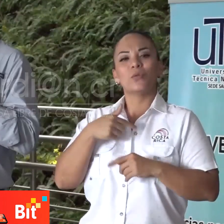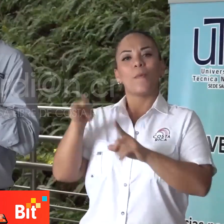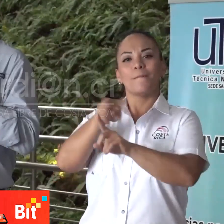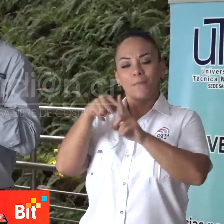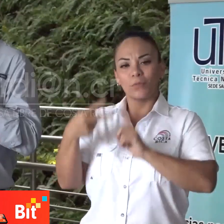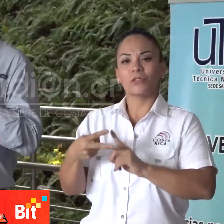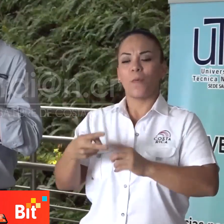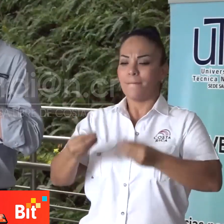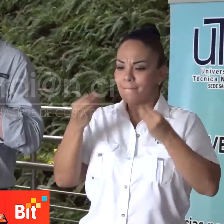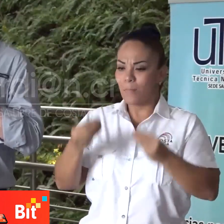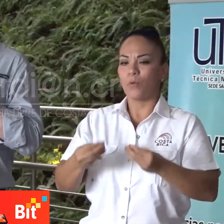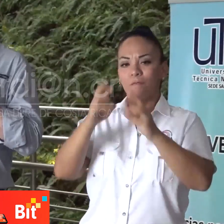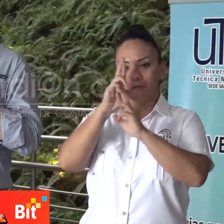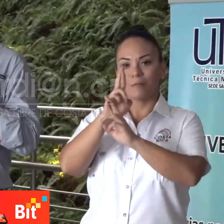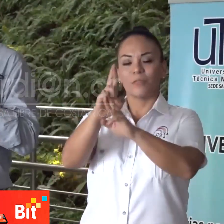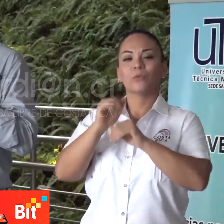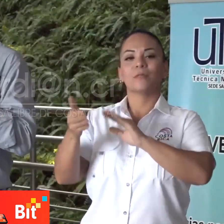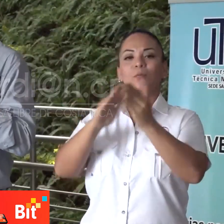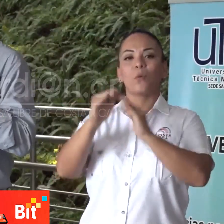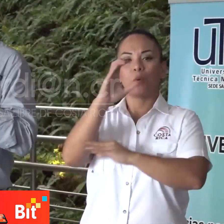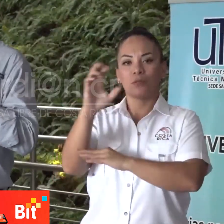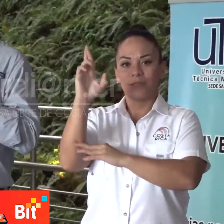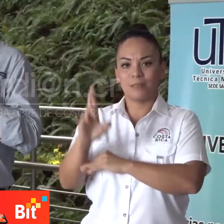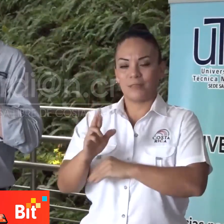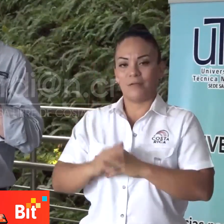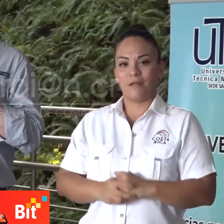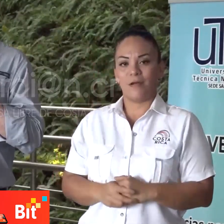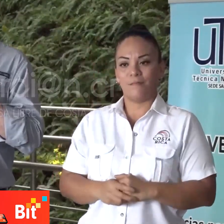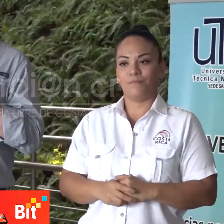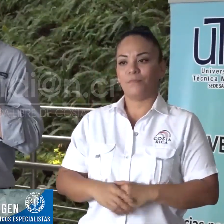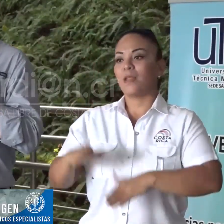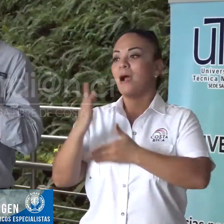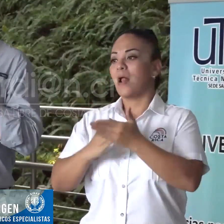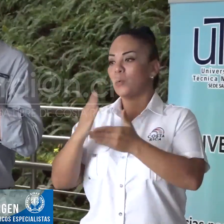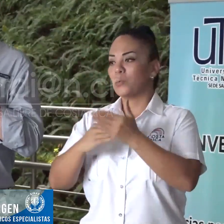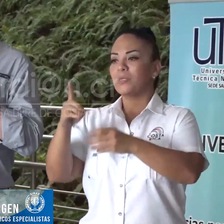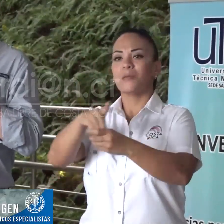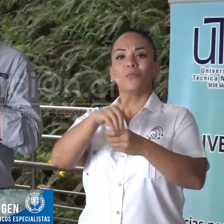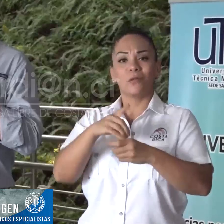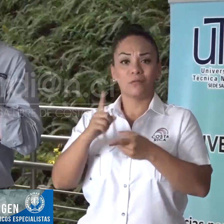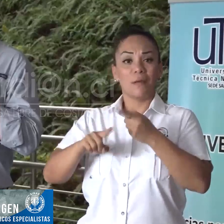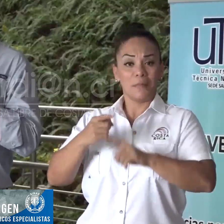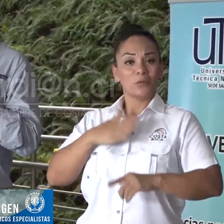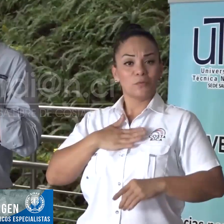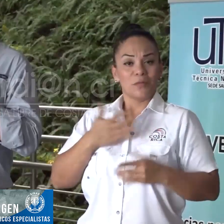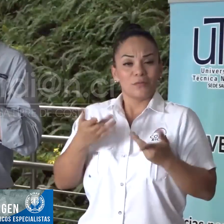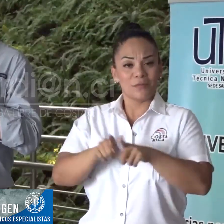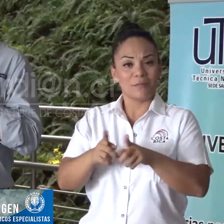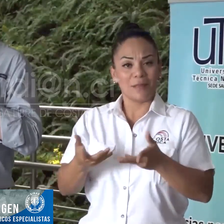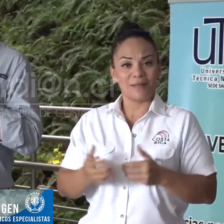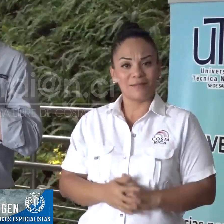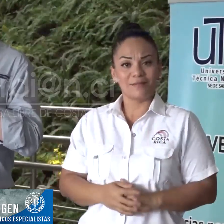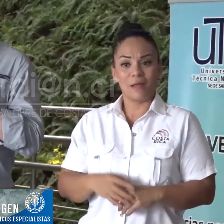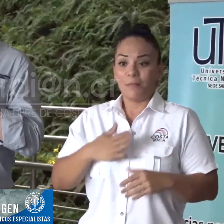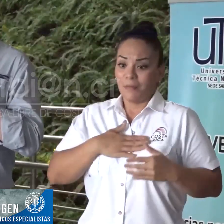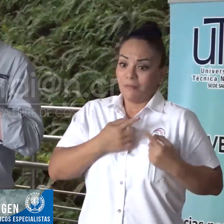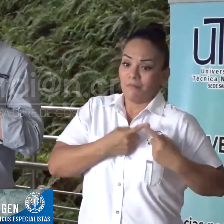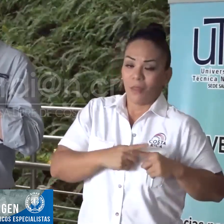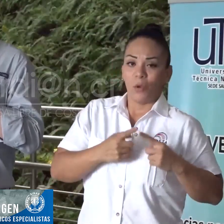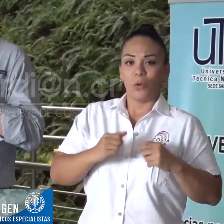posición sumamente respetuosa con el pueblo de Costa Rica. De hecho, algunos de esos diputados son amigos míos, y me